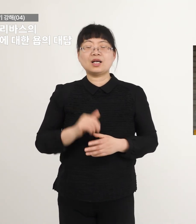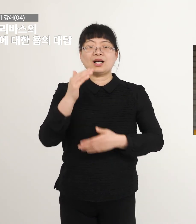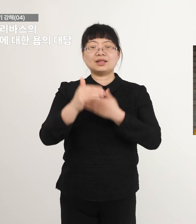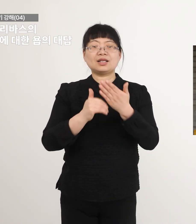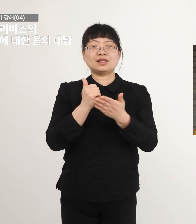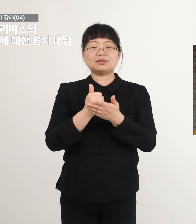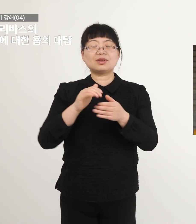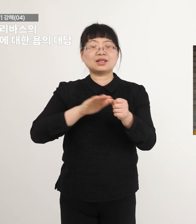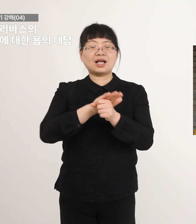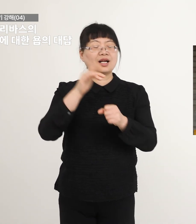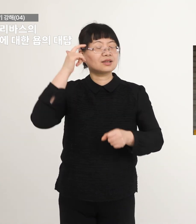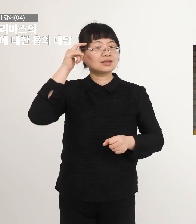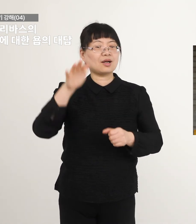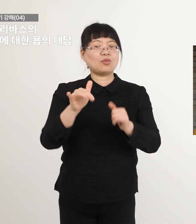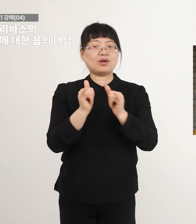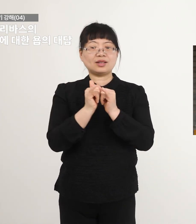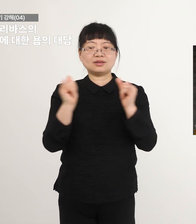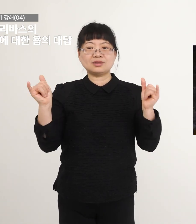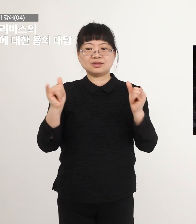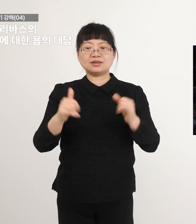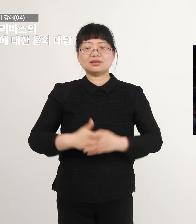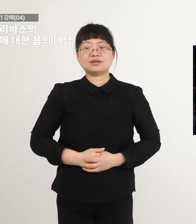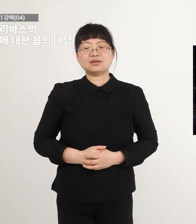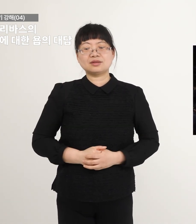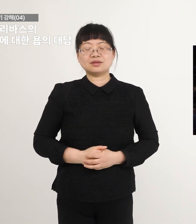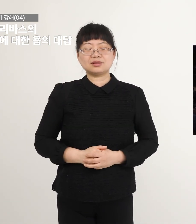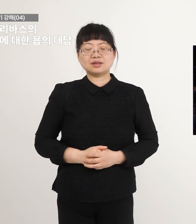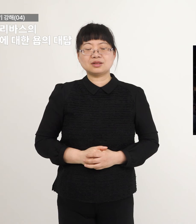하나님의 사랑을 사모하는 자,